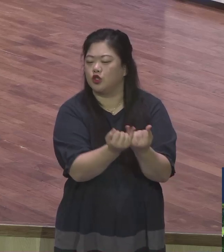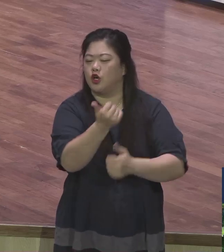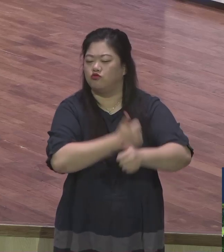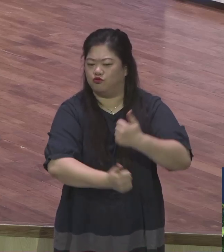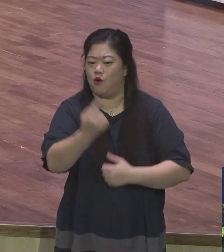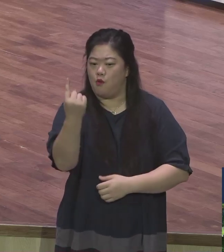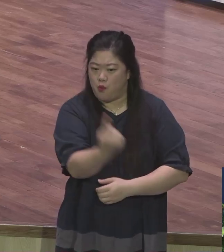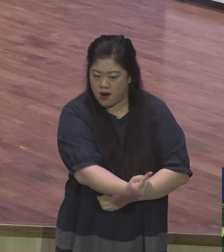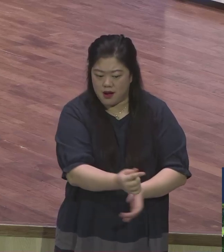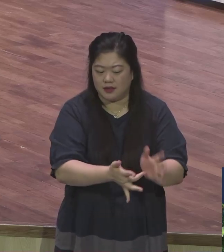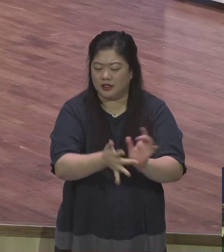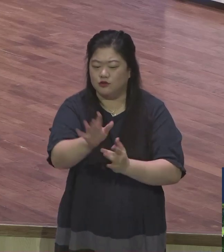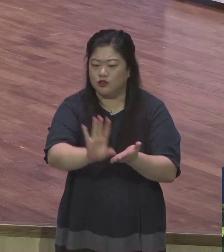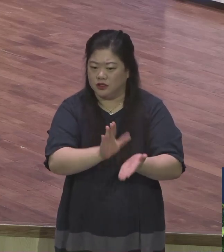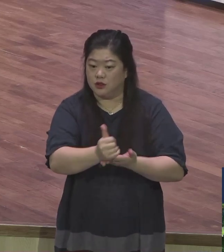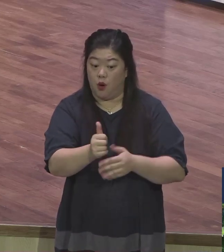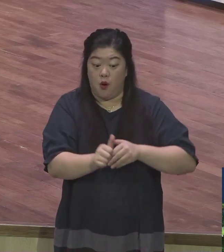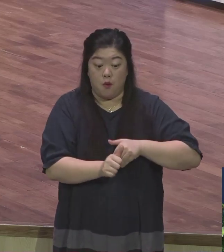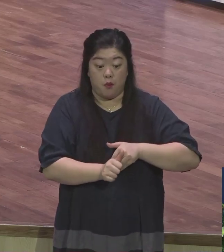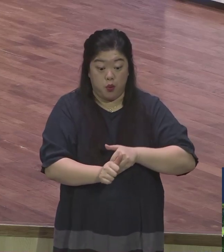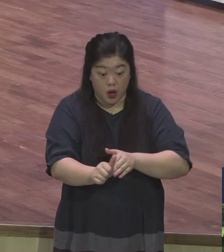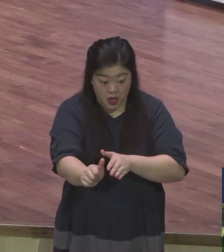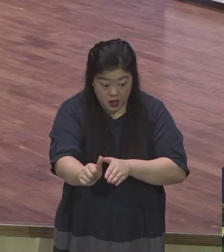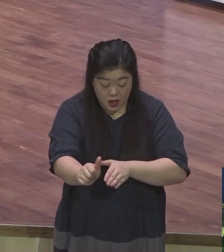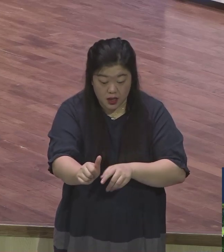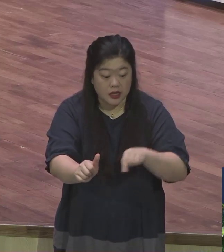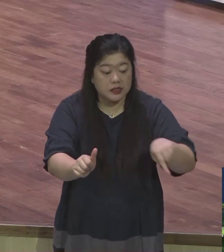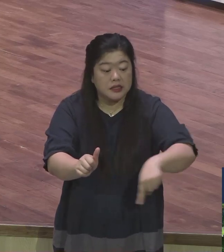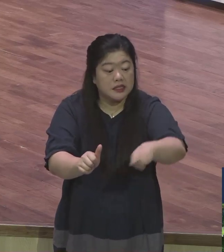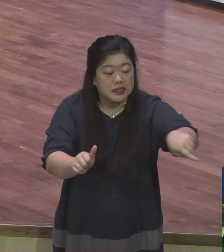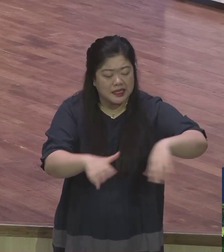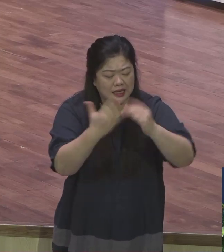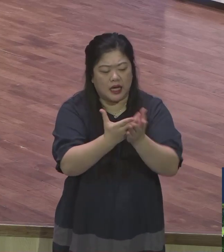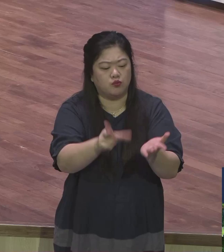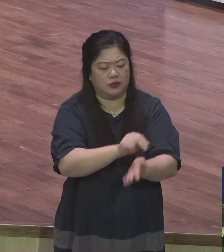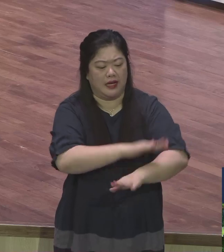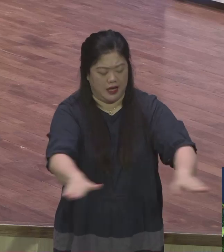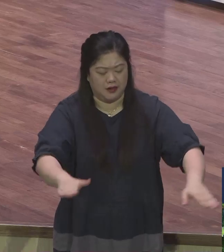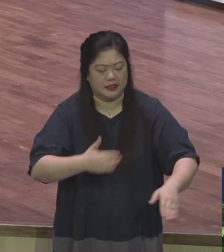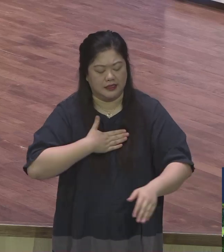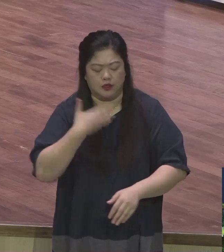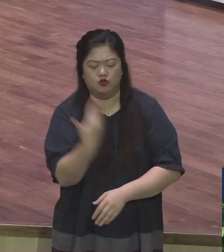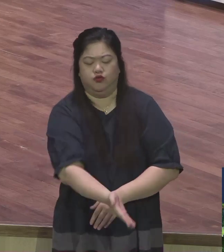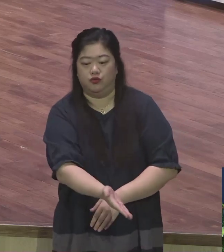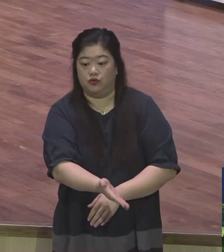예수 그리스도를 보내서 내가 너 문제 해결해 주겠다.